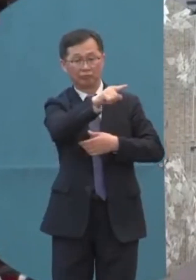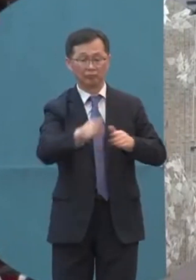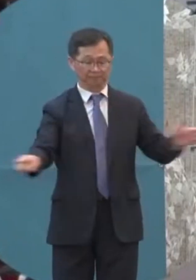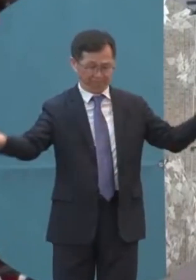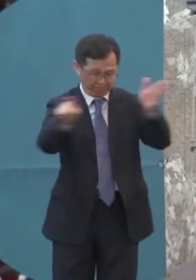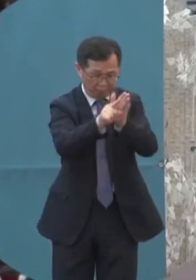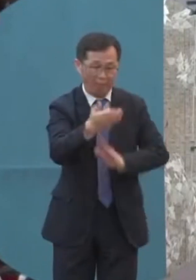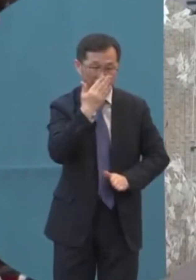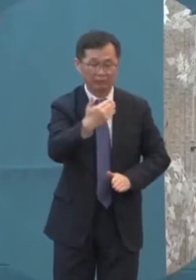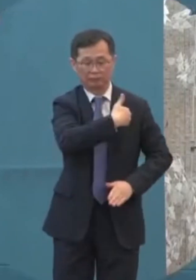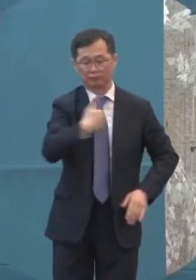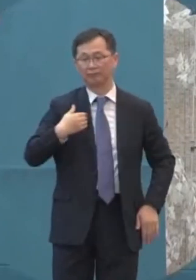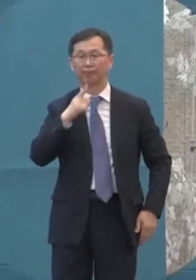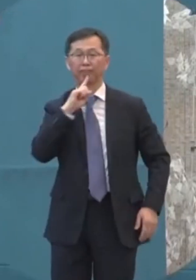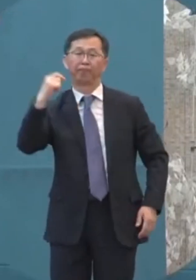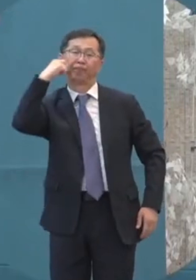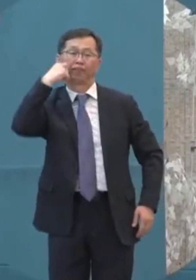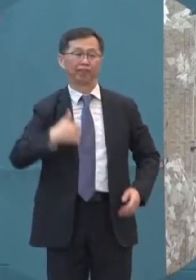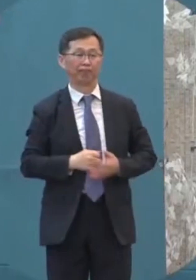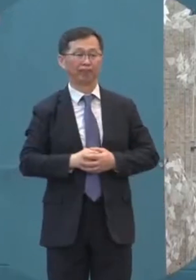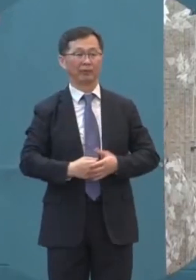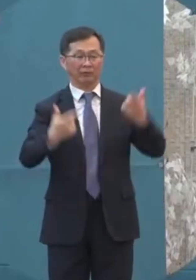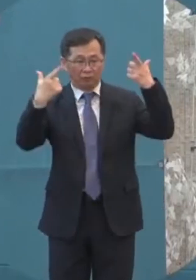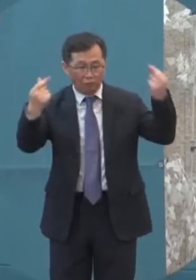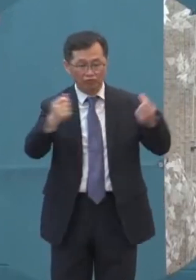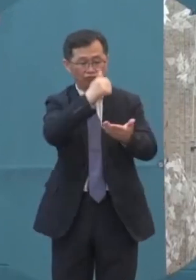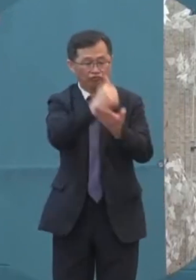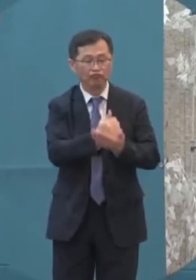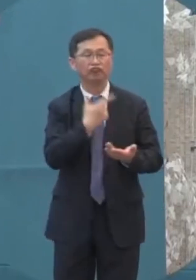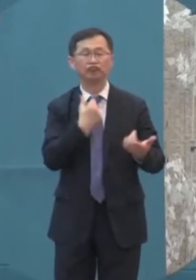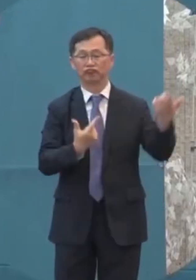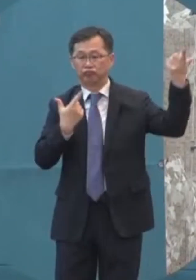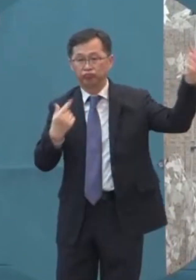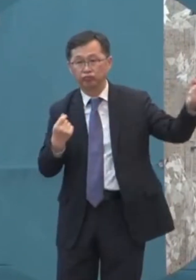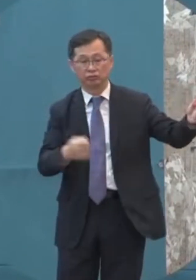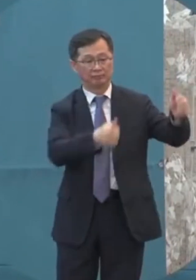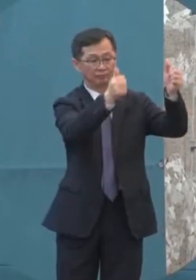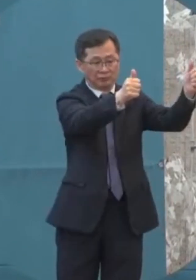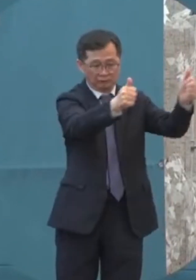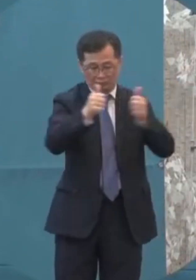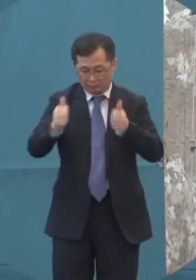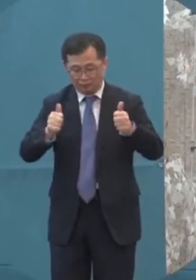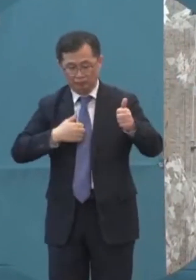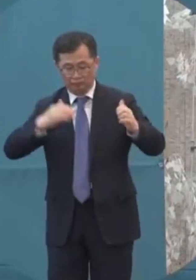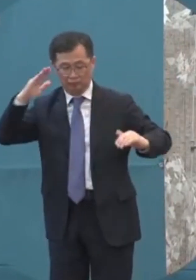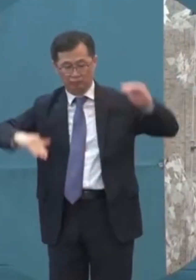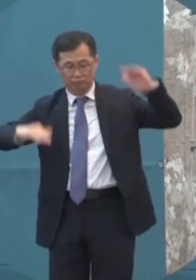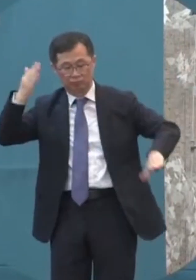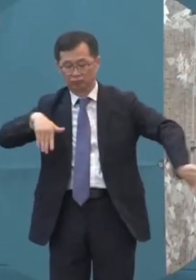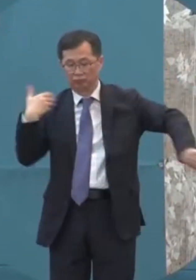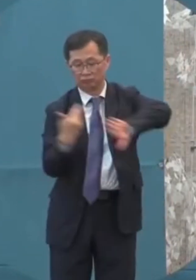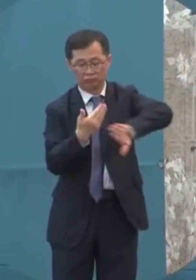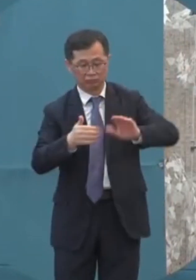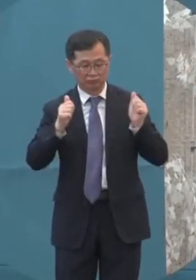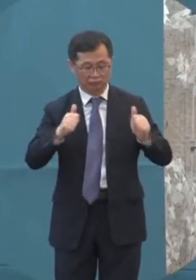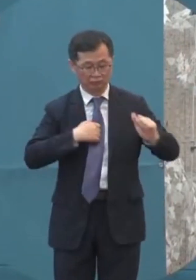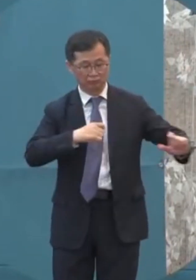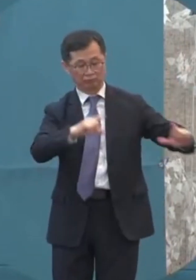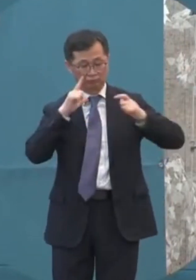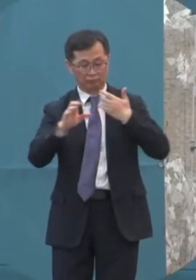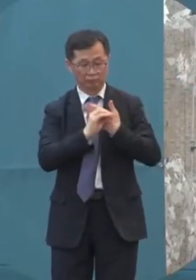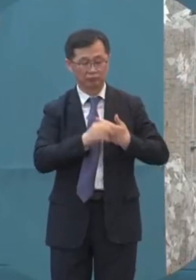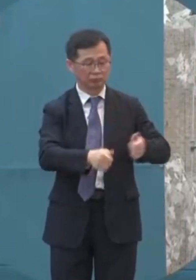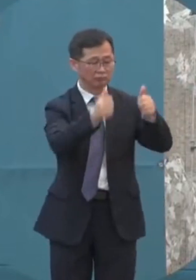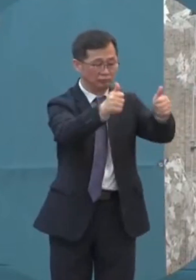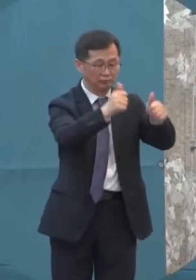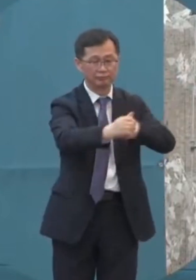자신이 없어졌습니다. 똑같은 죄를 지었는데 판사에 따라서 정반대의 판결이 나오면 그건 이미